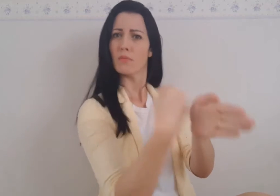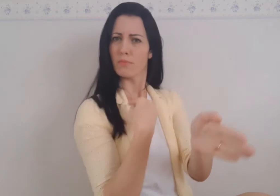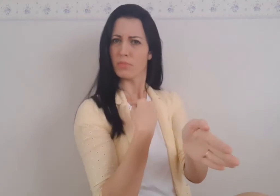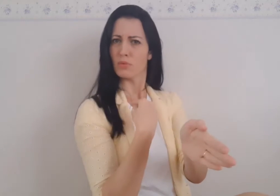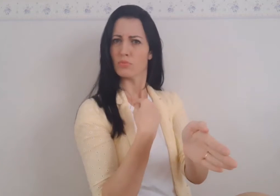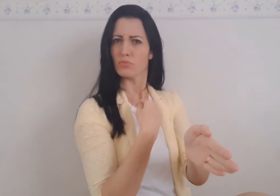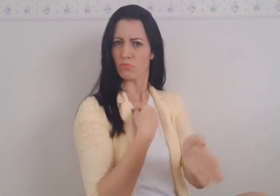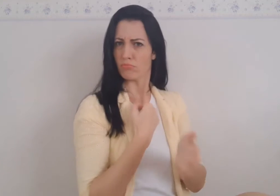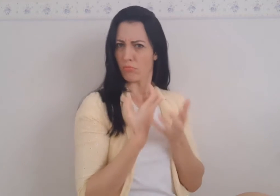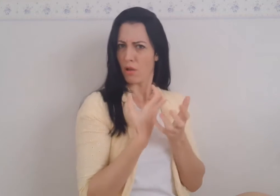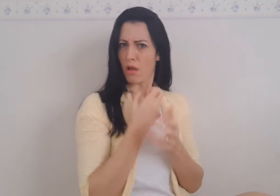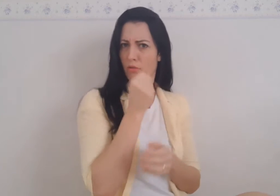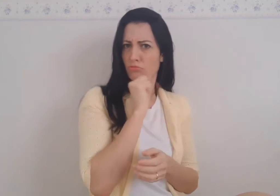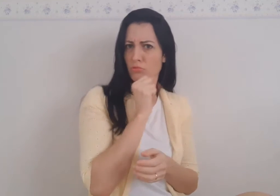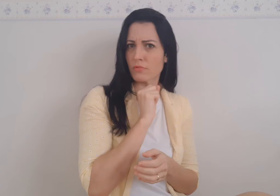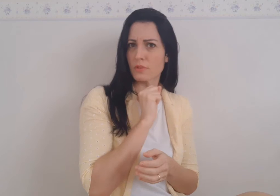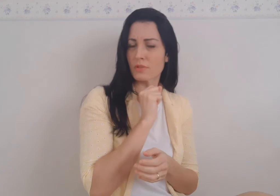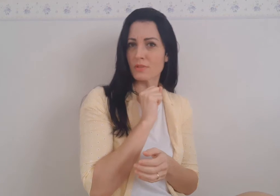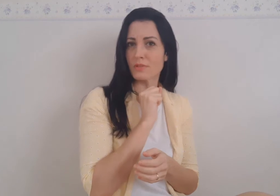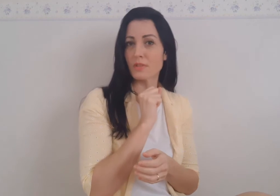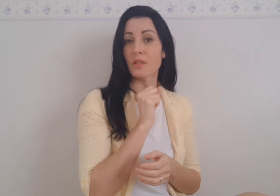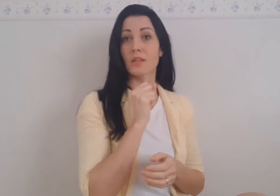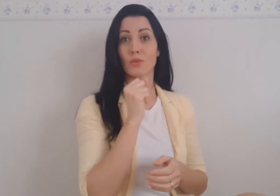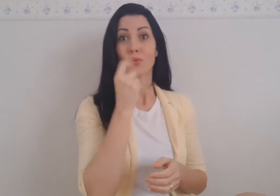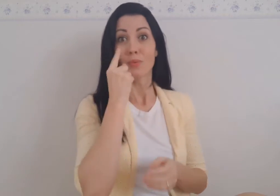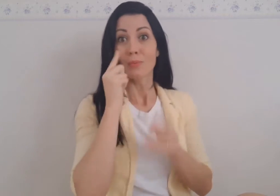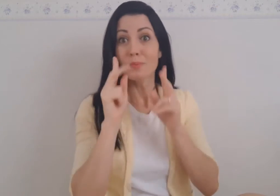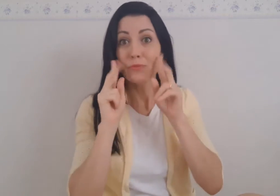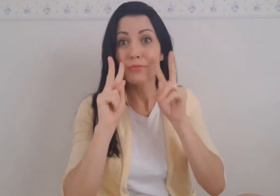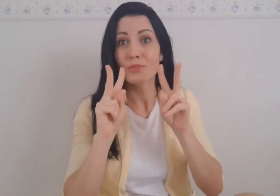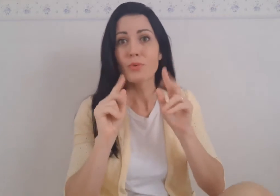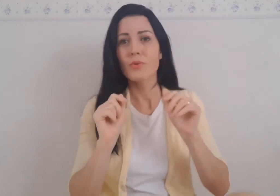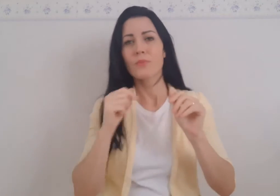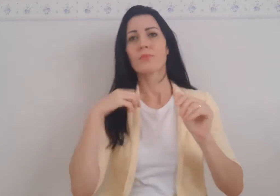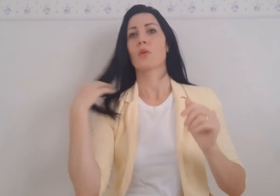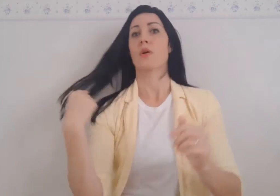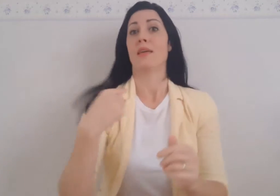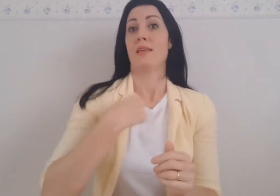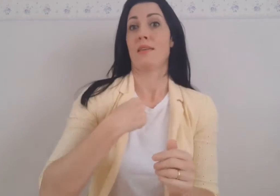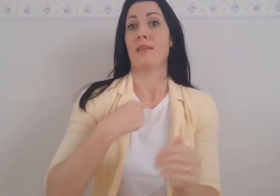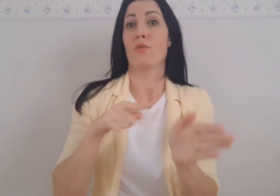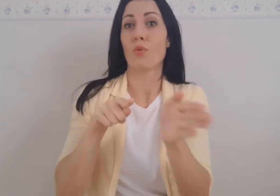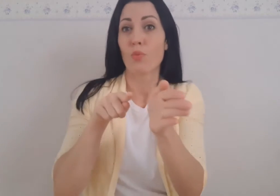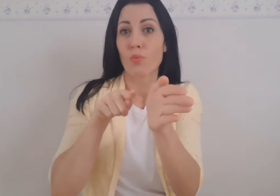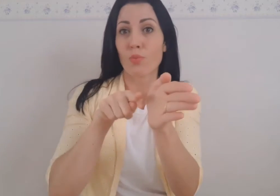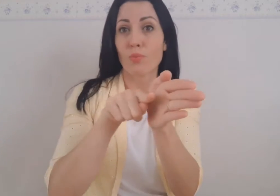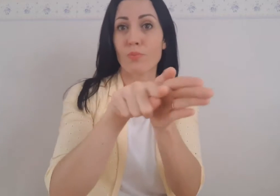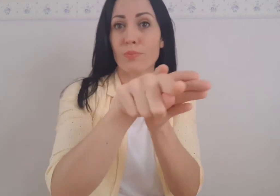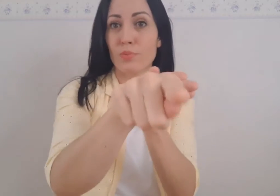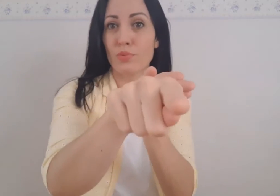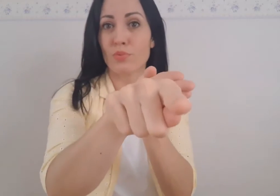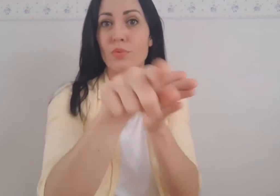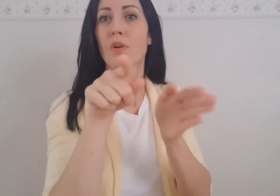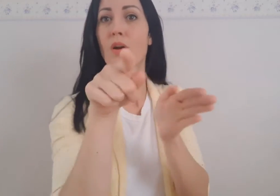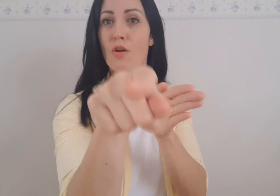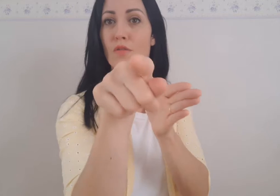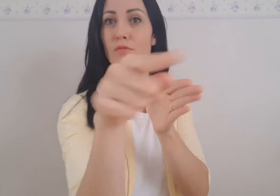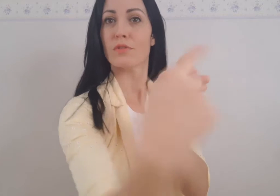Você pergunta para mim. Quer sorvete? Viu? Percebeu? Eu pergunto para